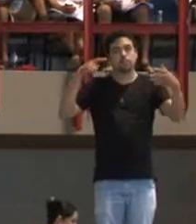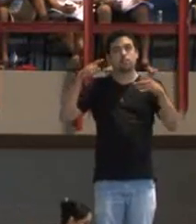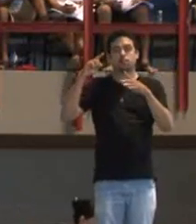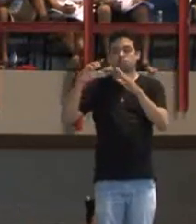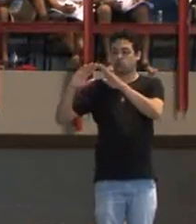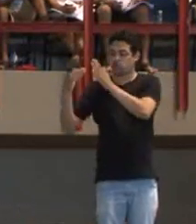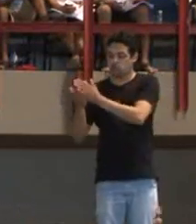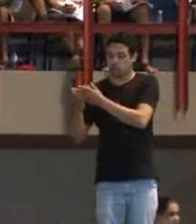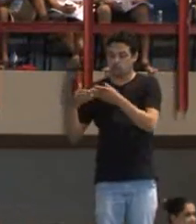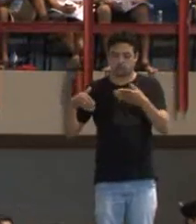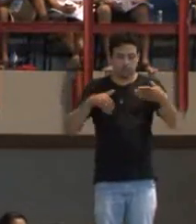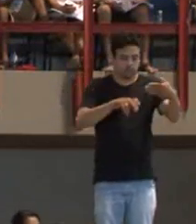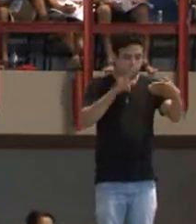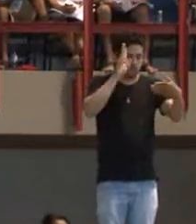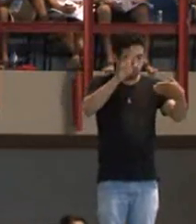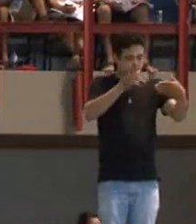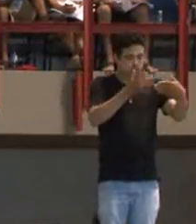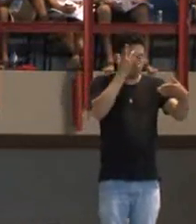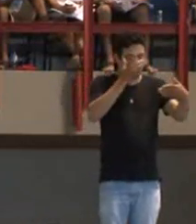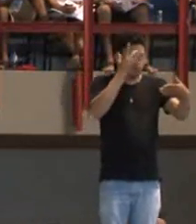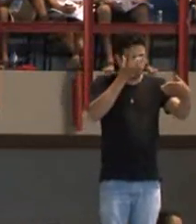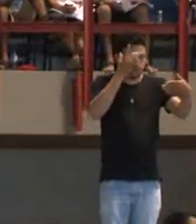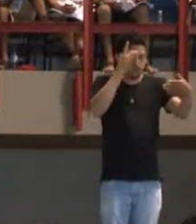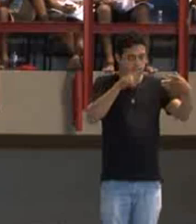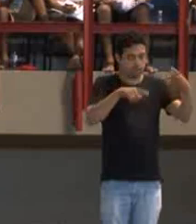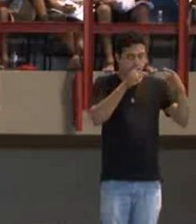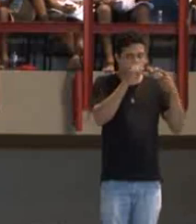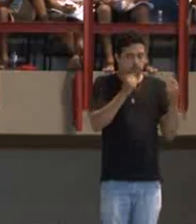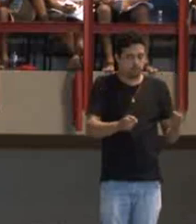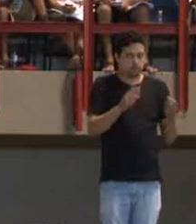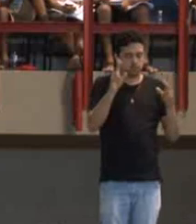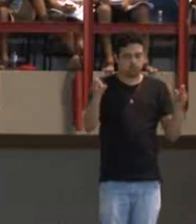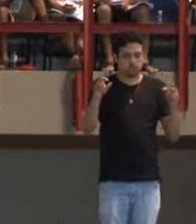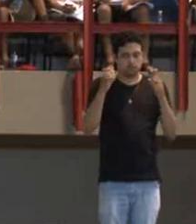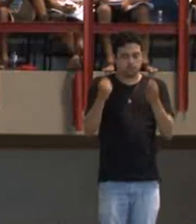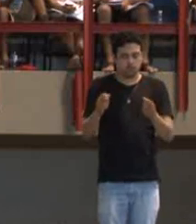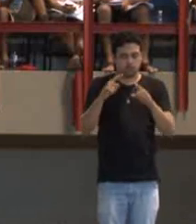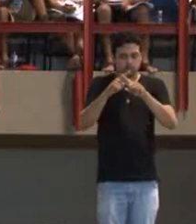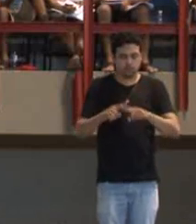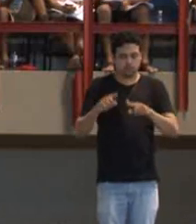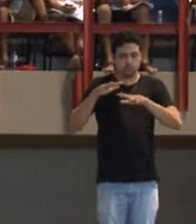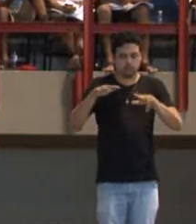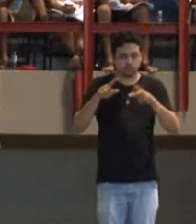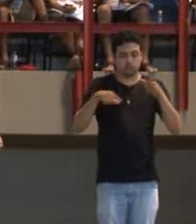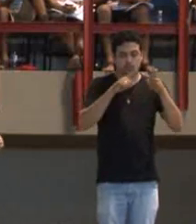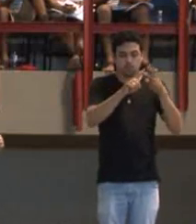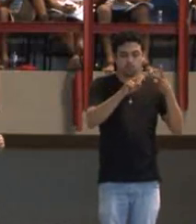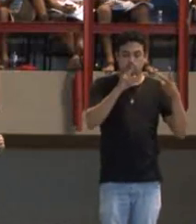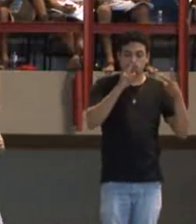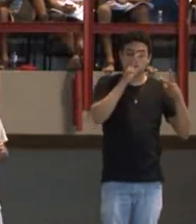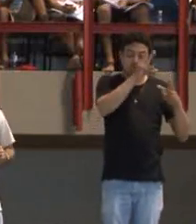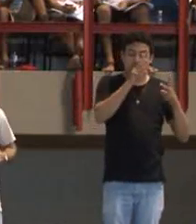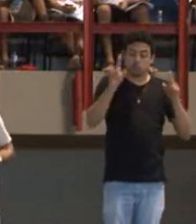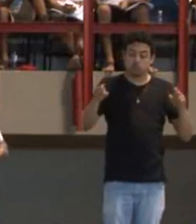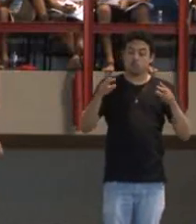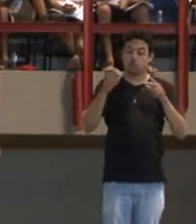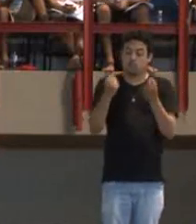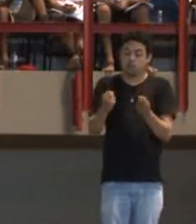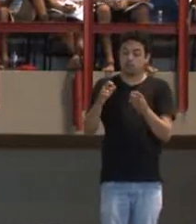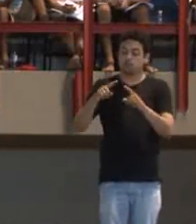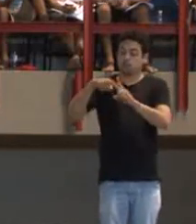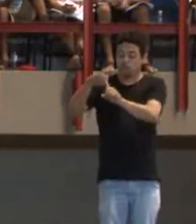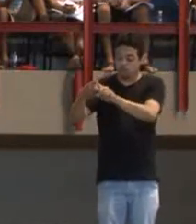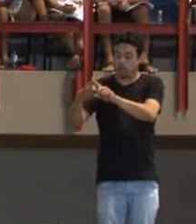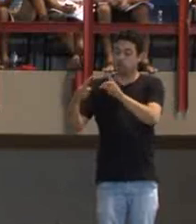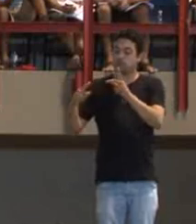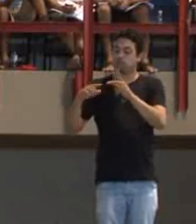para o colégio repetindo a fórmula, né? Força é igual a massa vezes aceleração, força é igual a massa vezes aceleração, força é igual a massa vezes aceleração. Aí se o cara tropeça